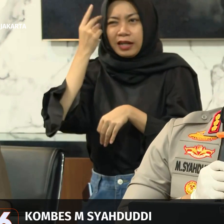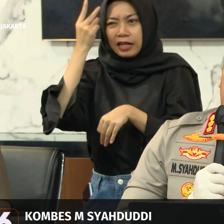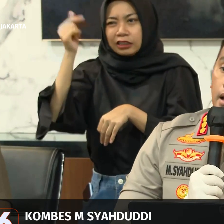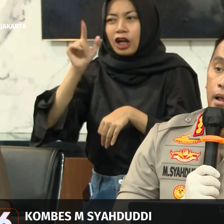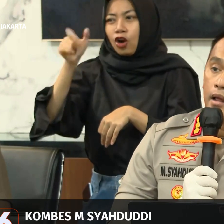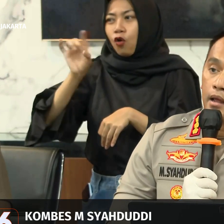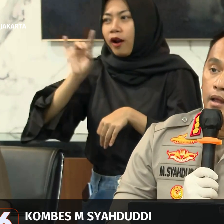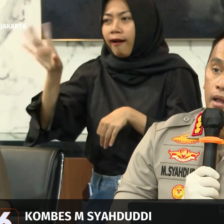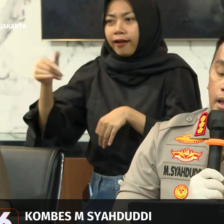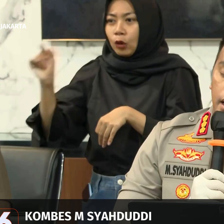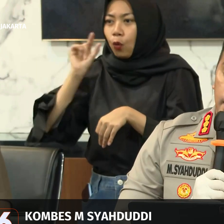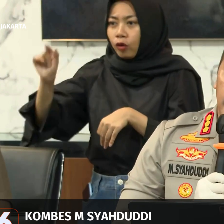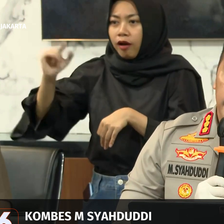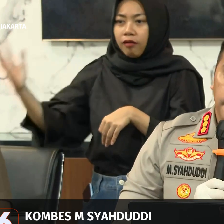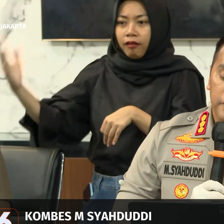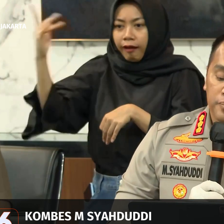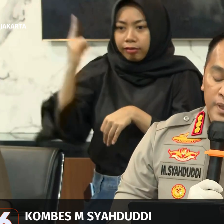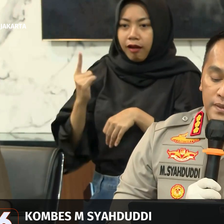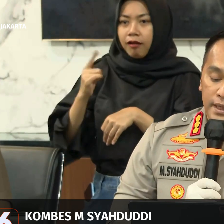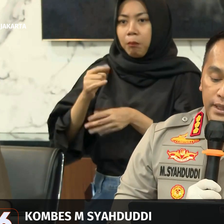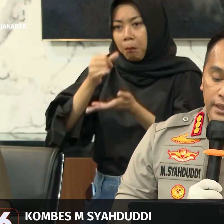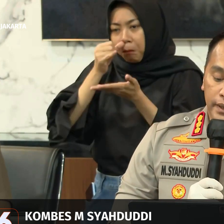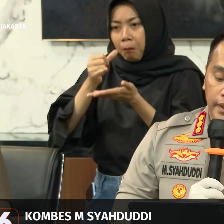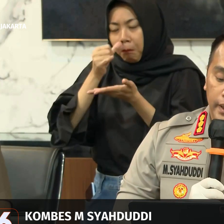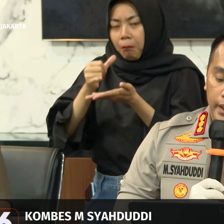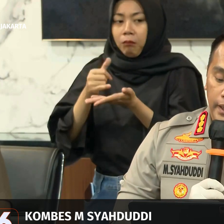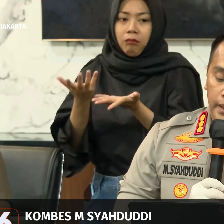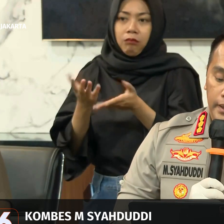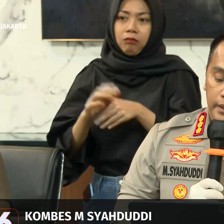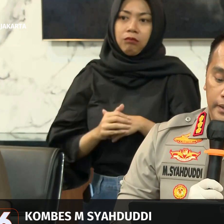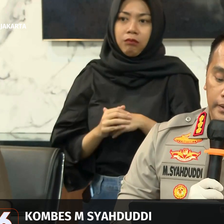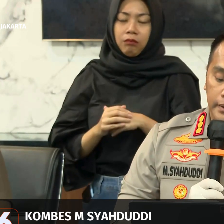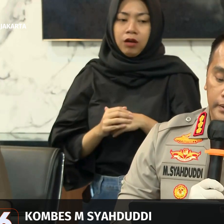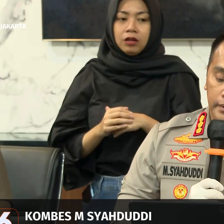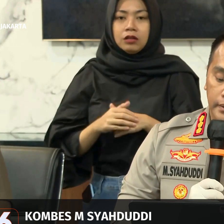mengundang orang buat pesta sabu di situ, Pak? Iya. Jadi